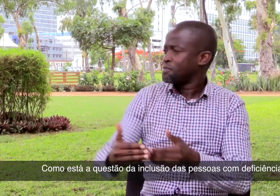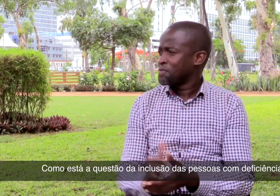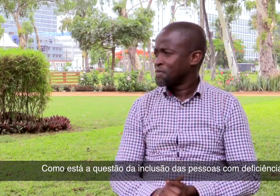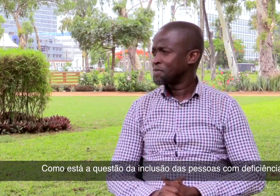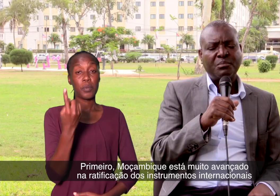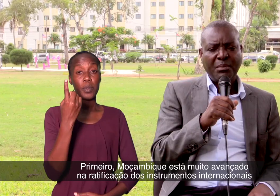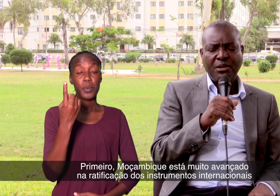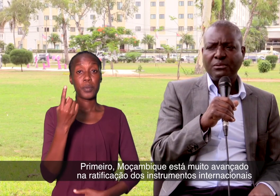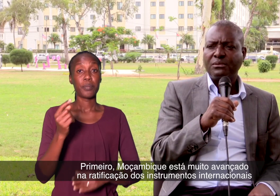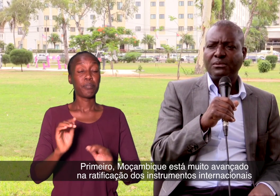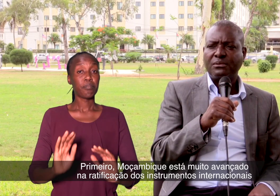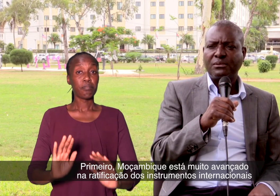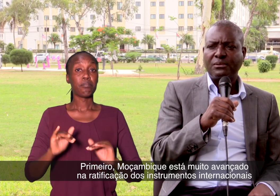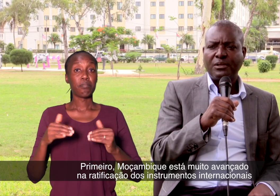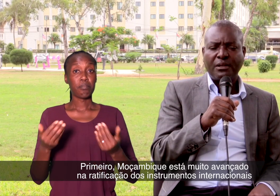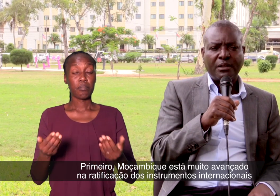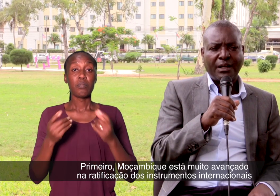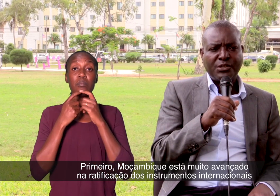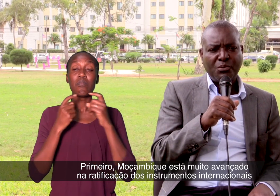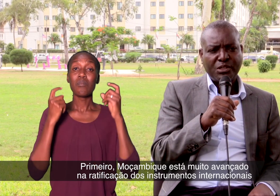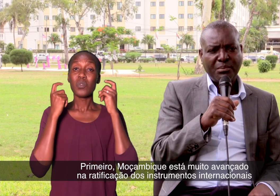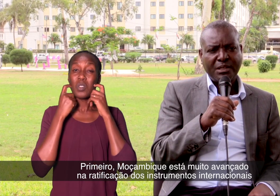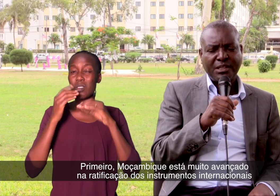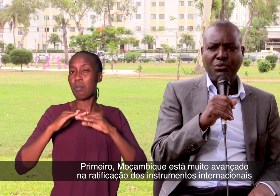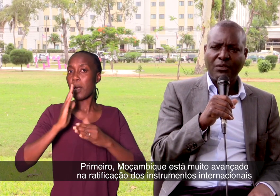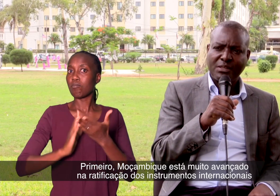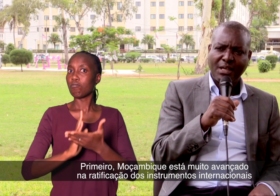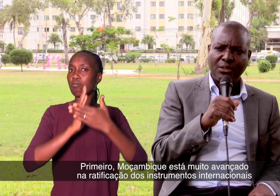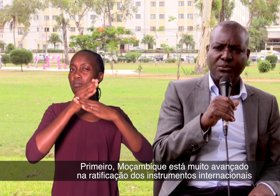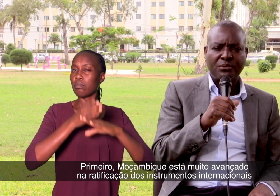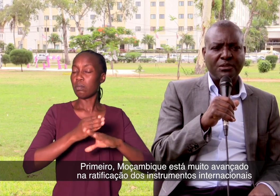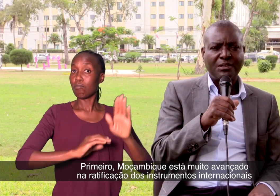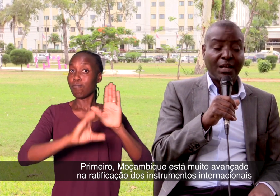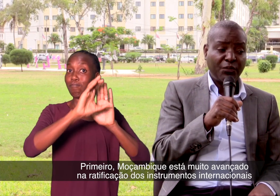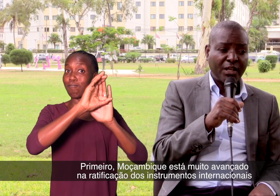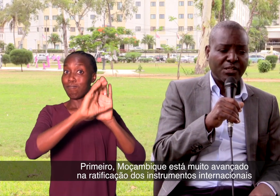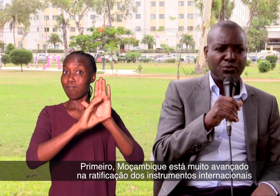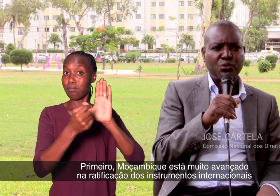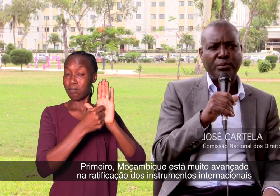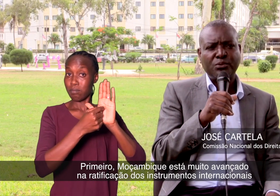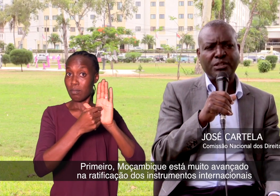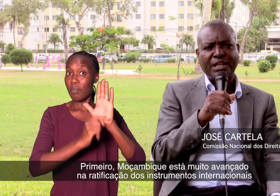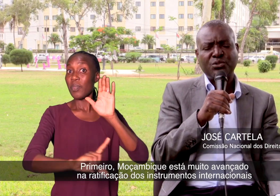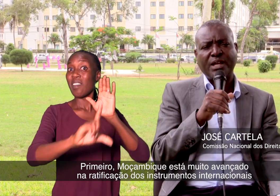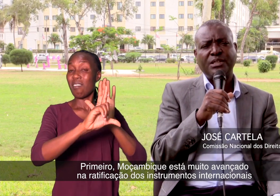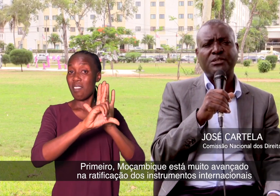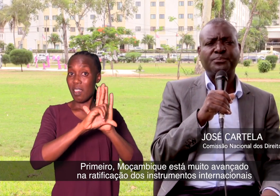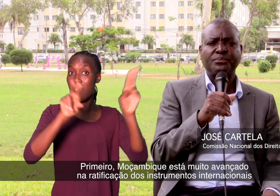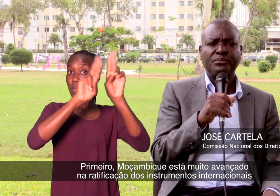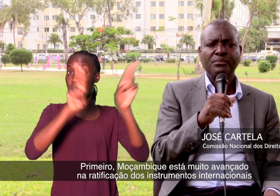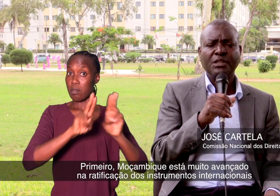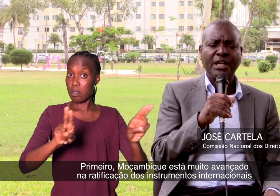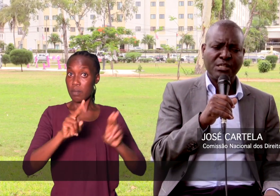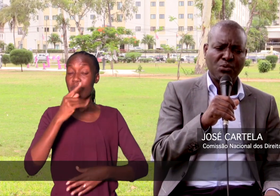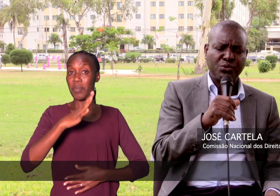desenvolver? Primeiro, a relação ao Moçambique está muito avançada na ratificação dos instrumentos internacionais